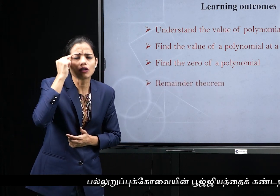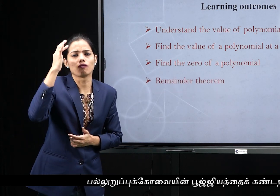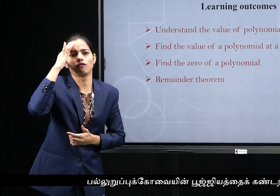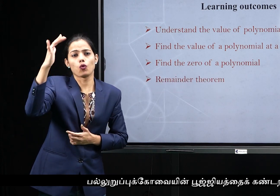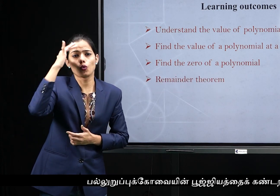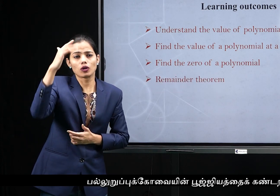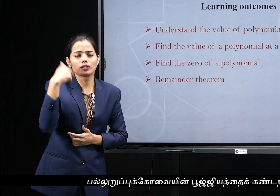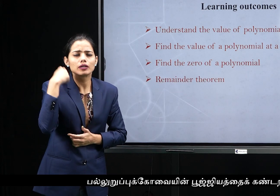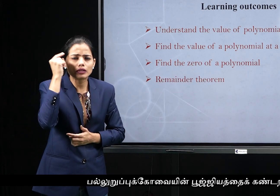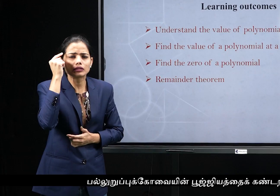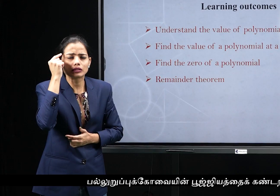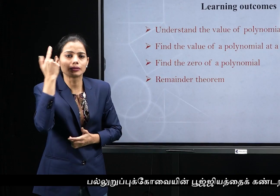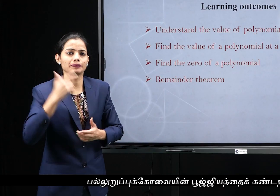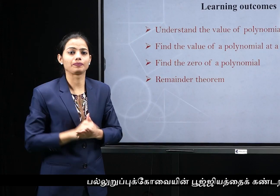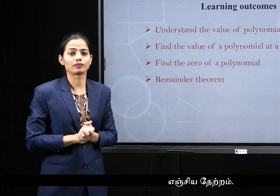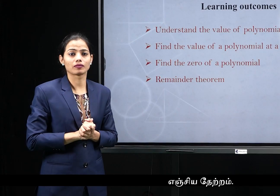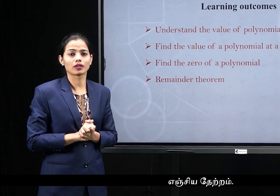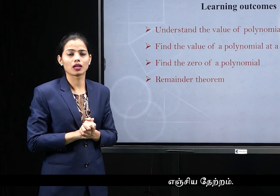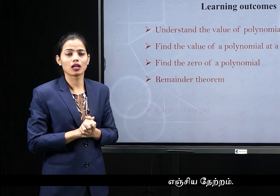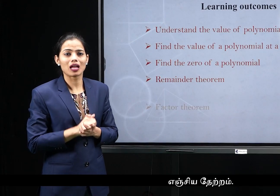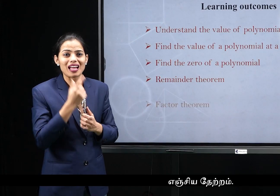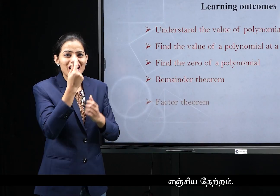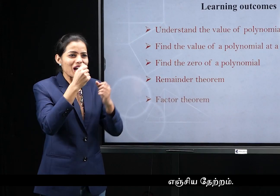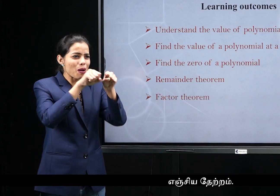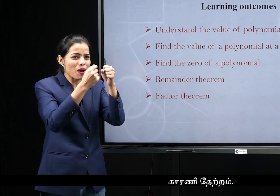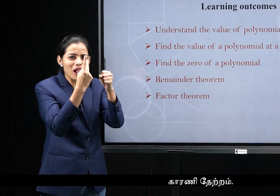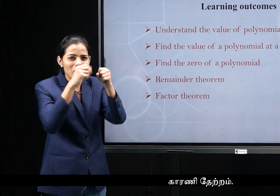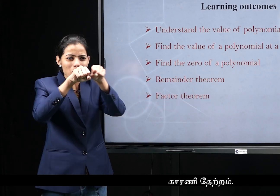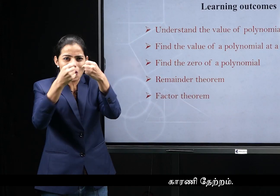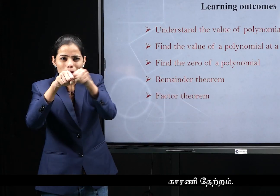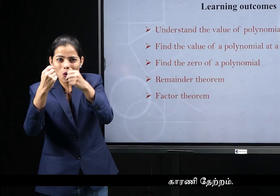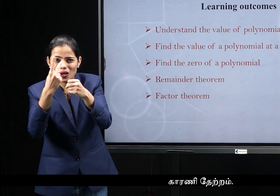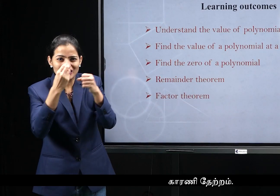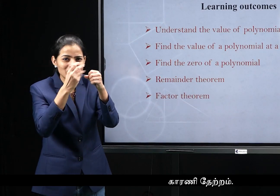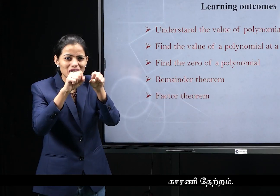பல்லுறுப்புக்கோவையின் பூஜ்ஜியத்தை கண்டறிவீர்கள். எஞ்சிய தேற்றம், காரணி தேற்றம்.